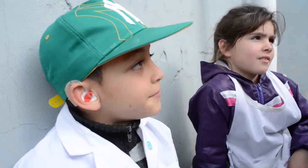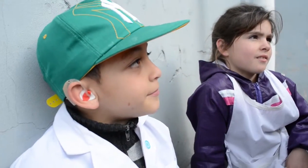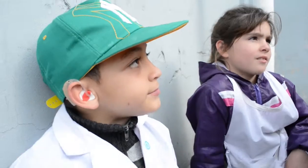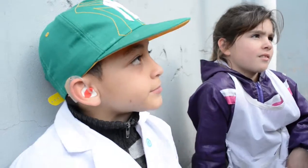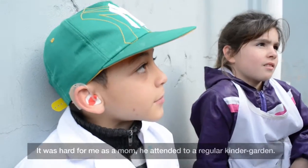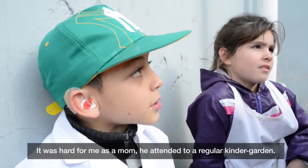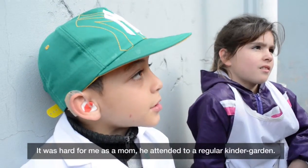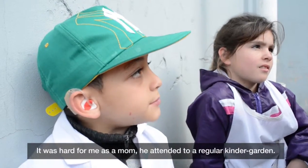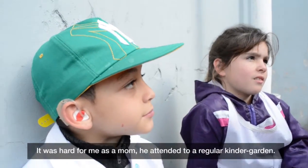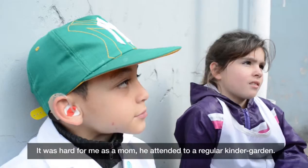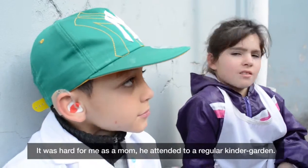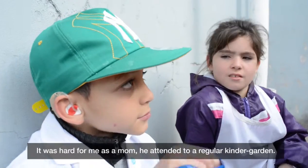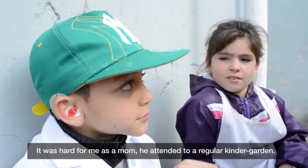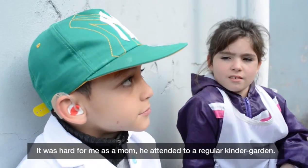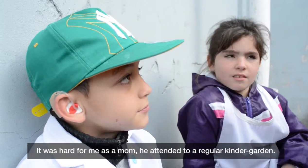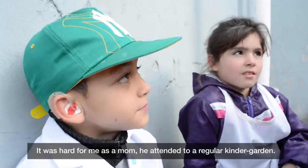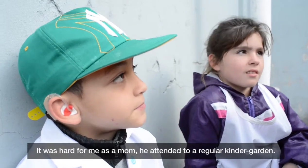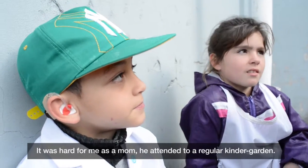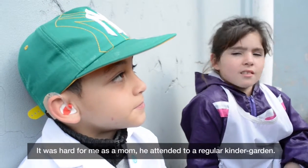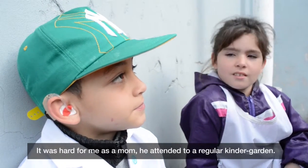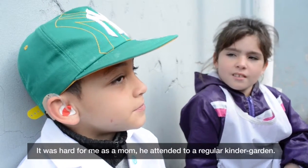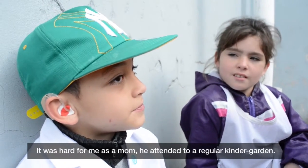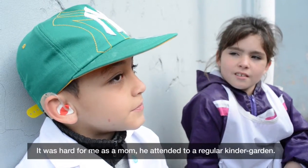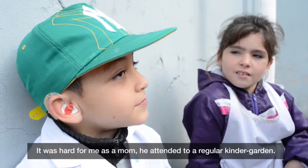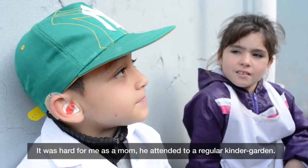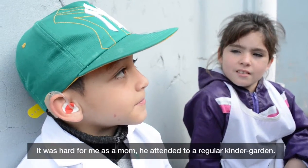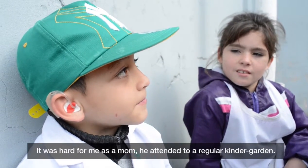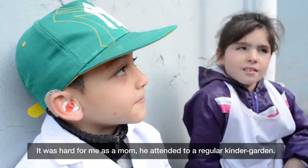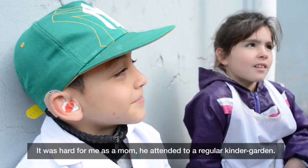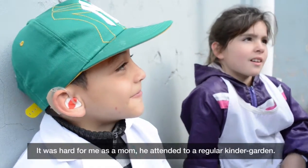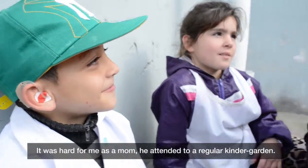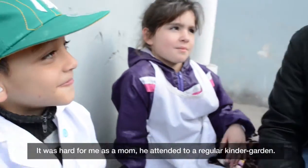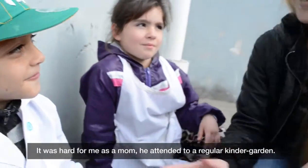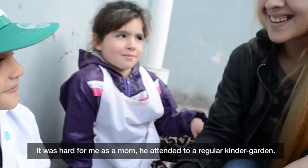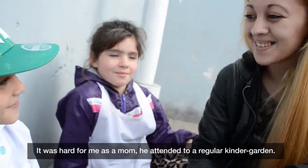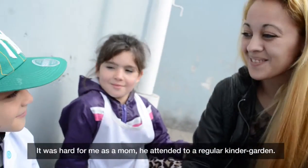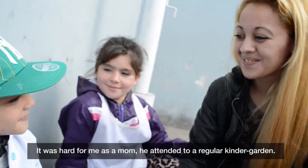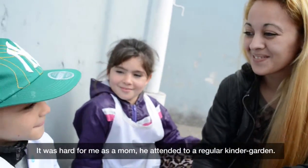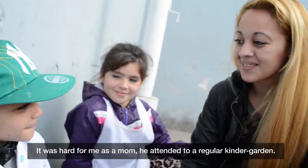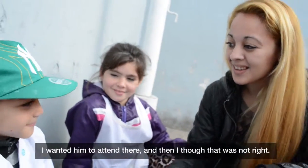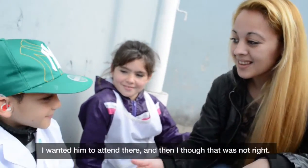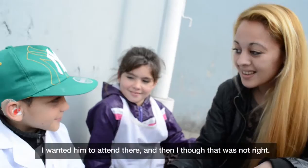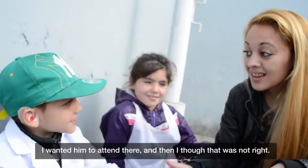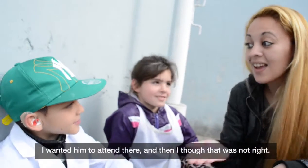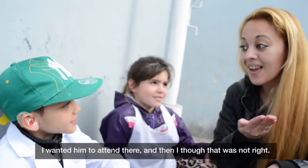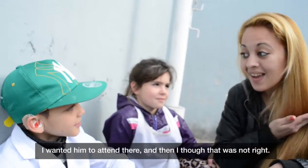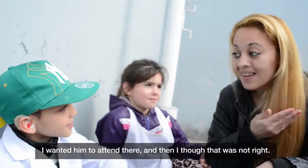Me costó, a mí como mamá, me costó un montón. Él fue a un jardín común, yo lo quise mandar